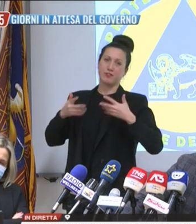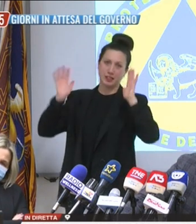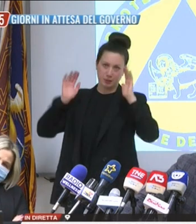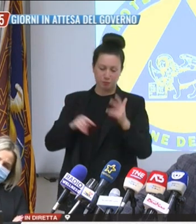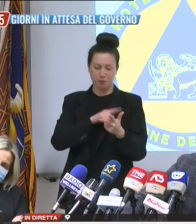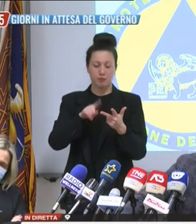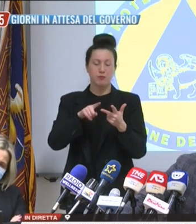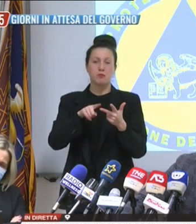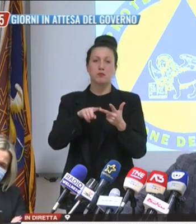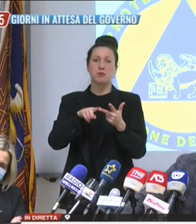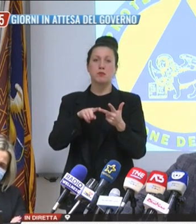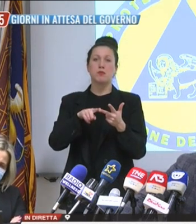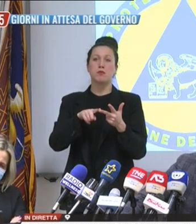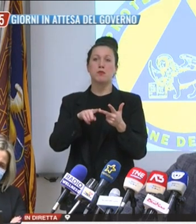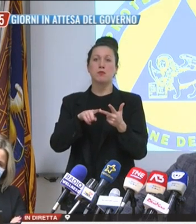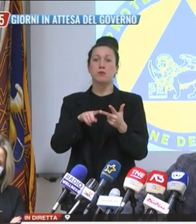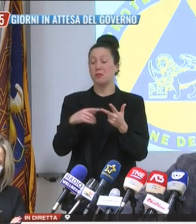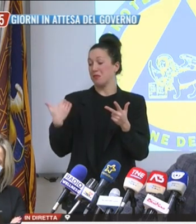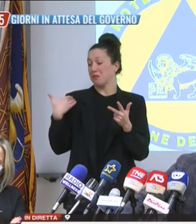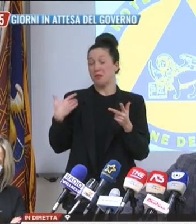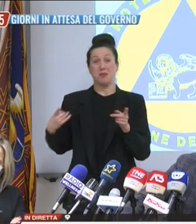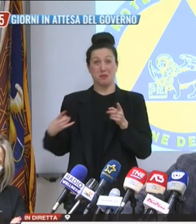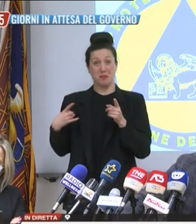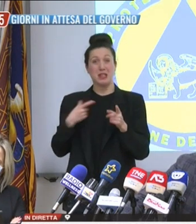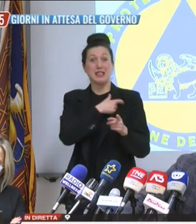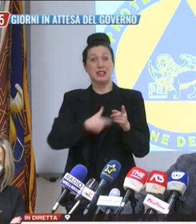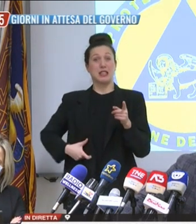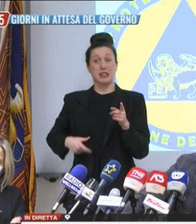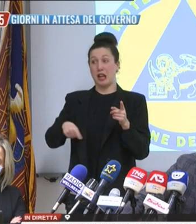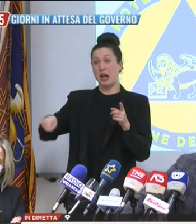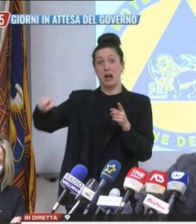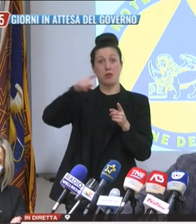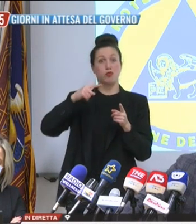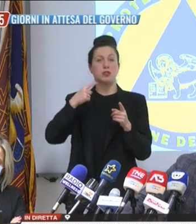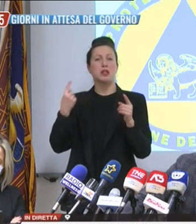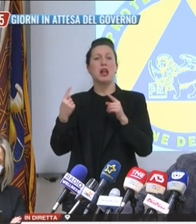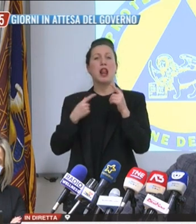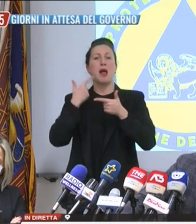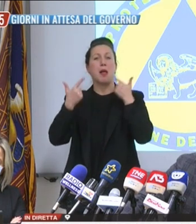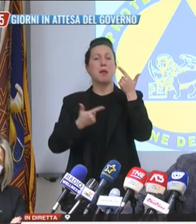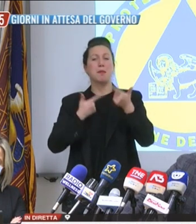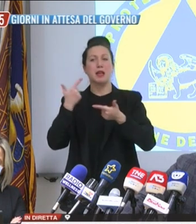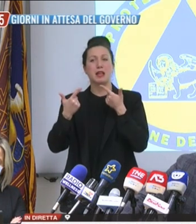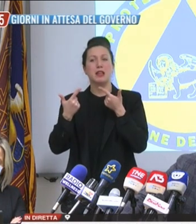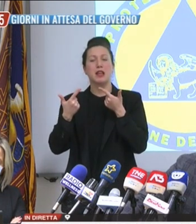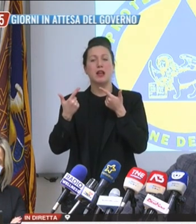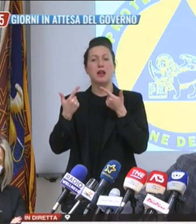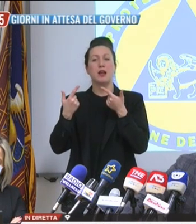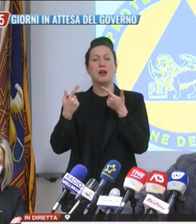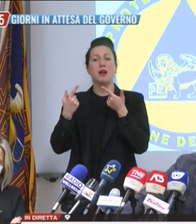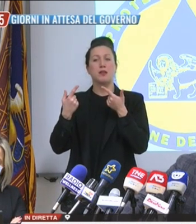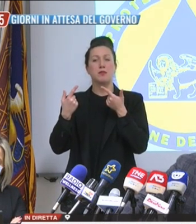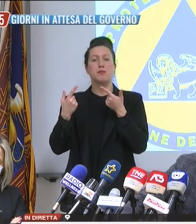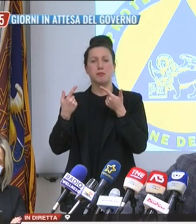Questi giorni sentiamo una polemica dei sindaci riguardo le primule e i padiglioni voluti da Arcuri per le vaccinazioni.